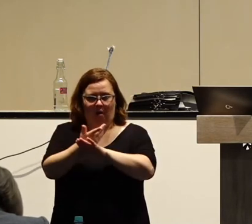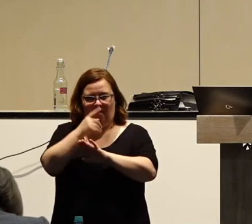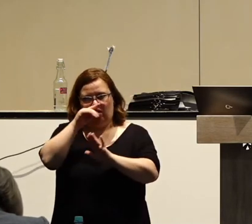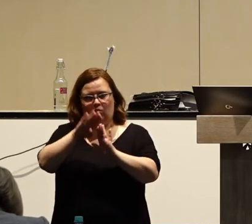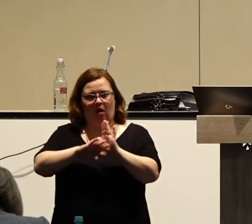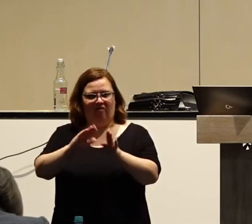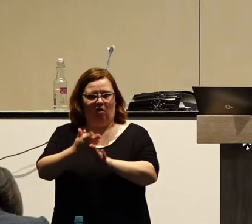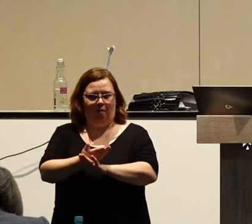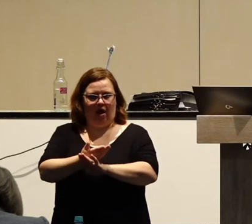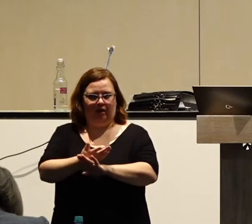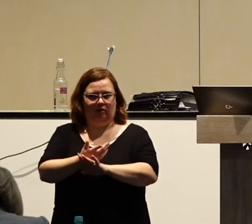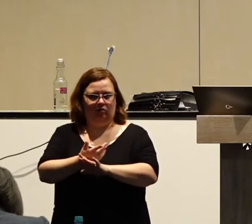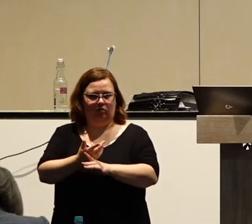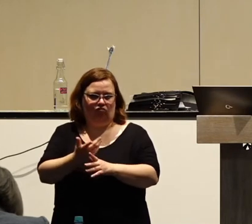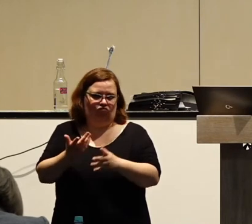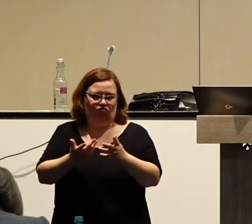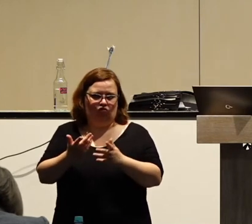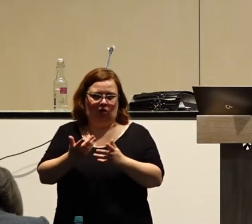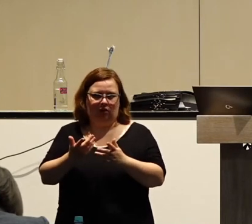Programm vielleicht ein bisschen schon auch